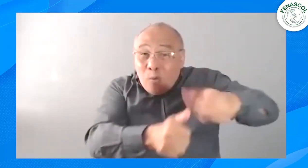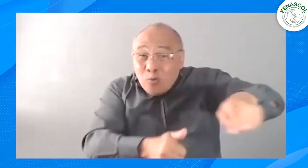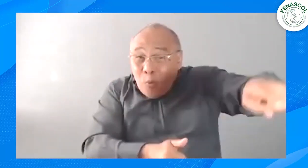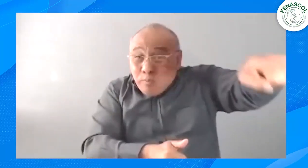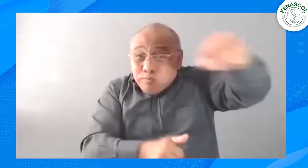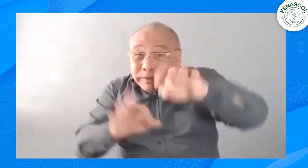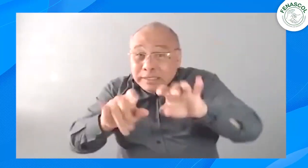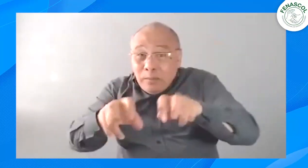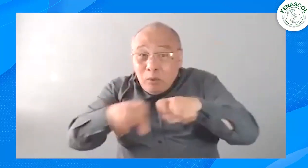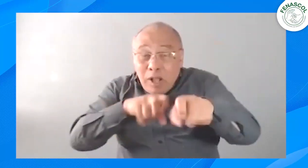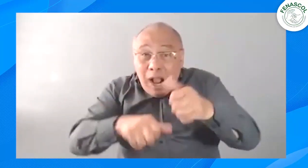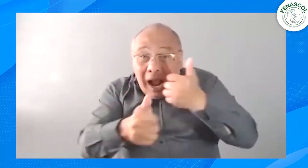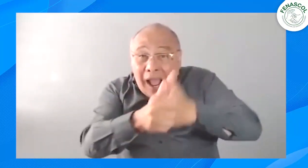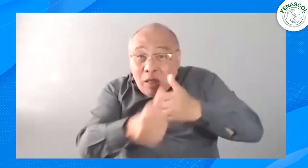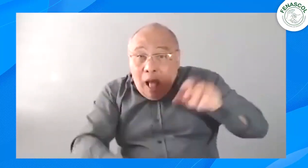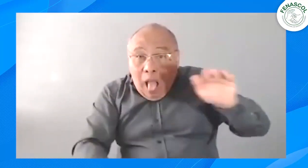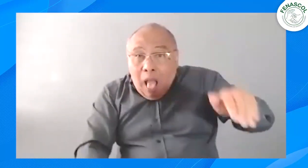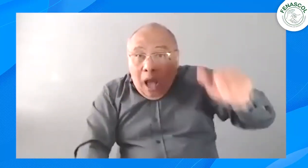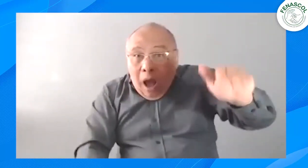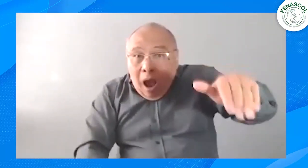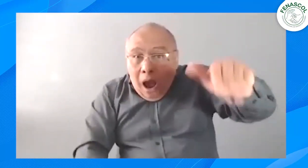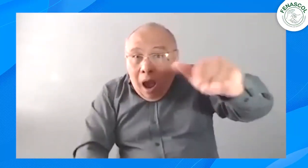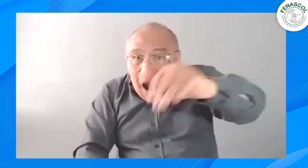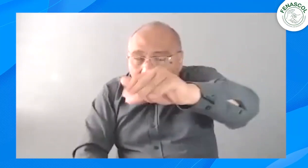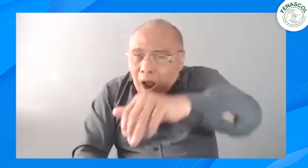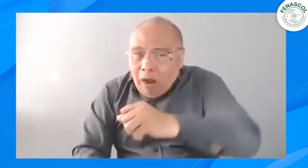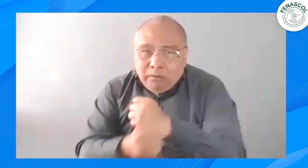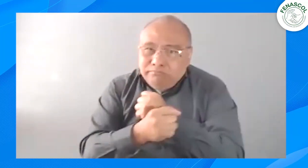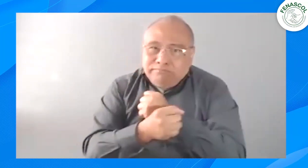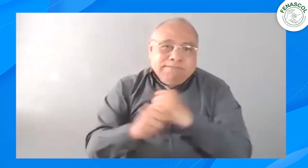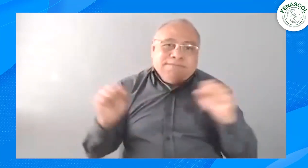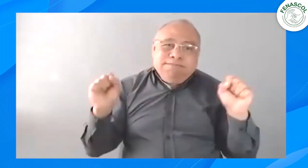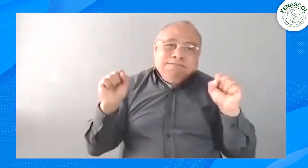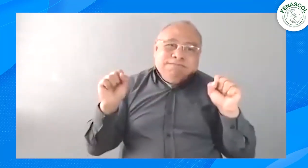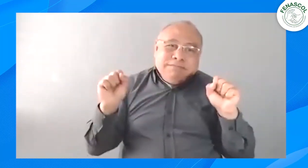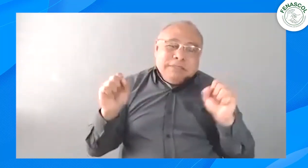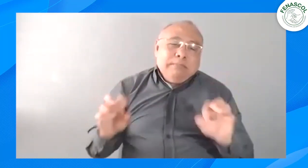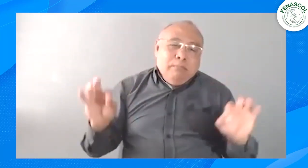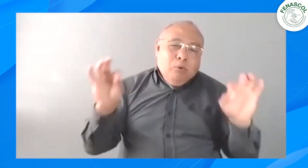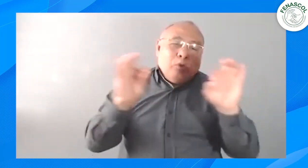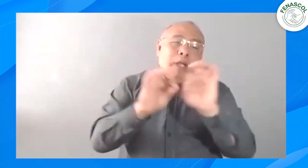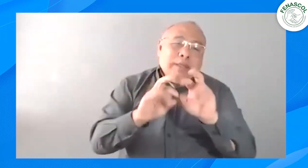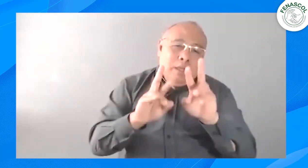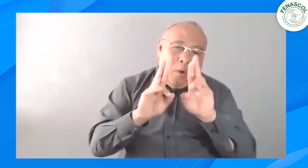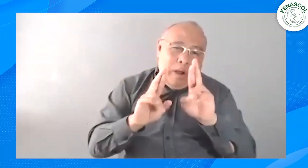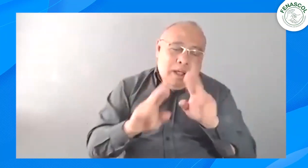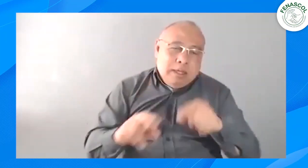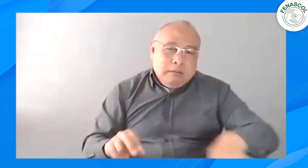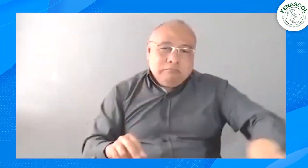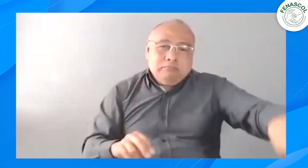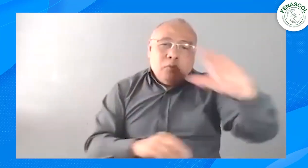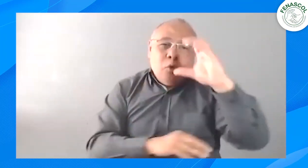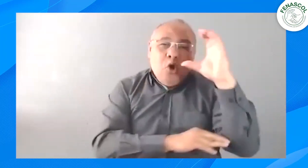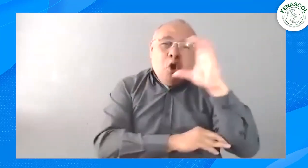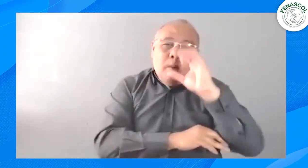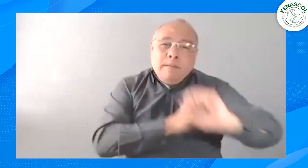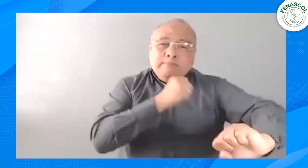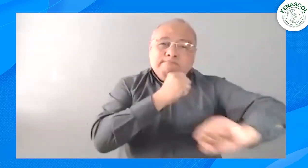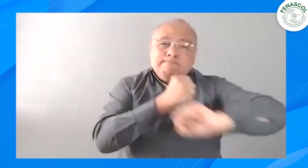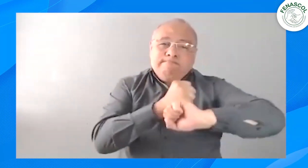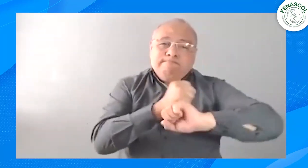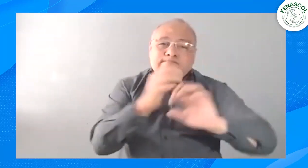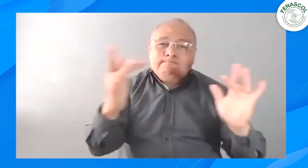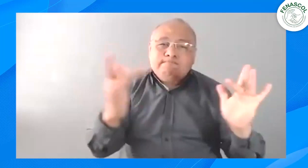sepan que se tiene que llegar a acuerdos con un ministerio de transporte es imposible que se haga de una manera individual